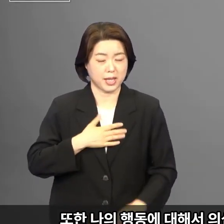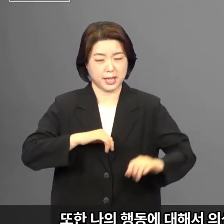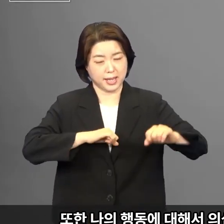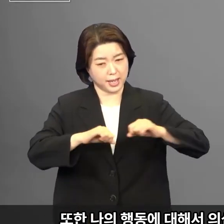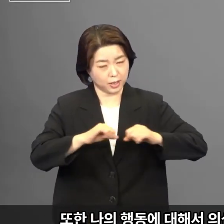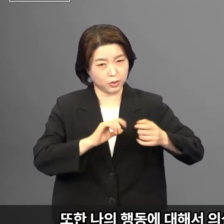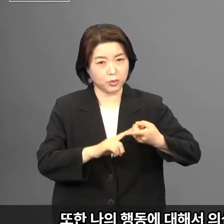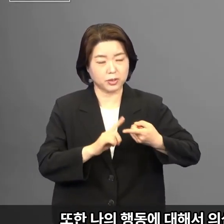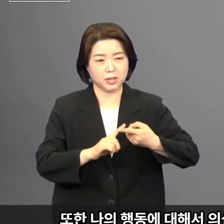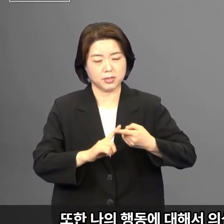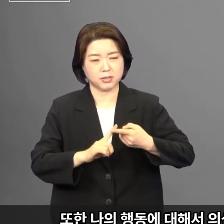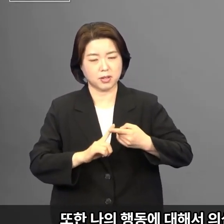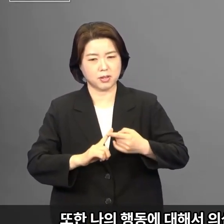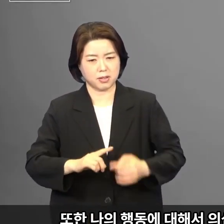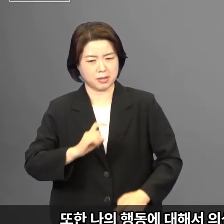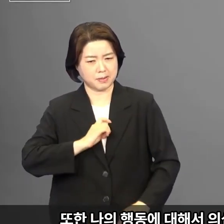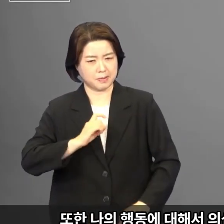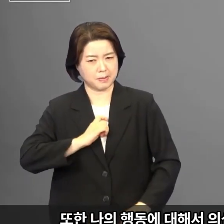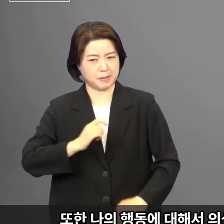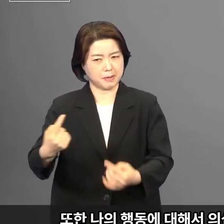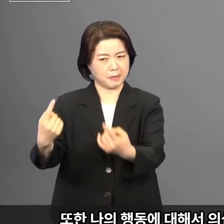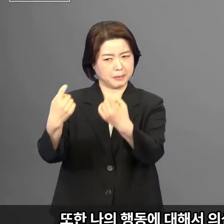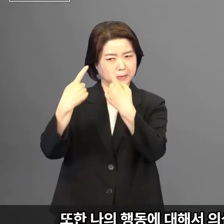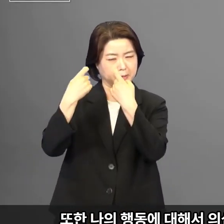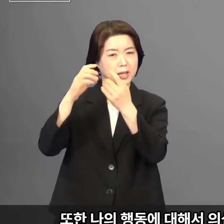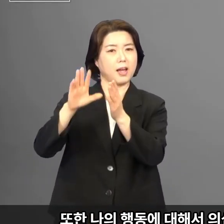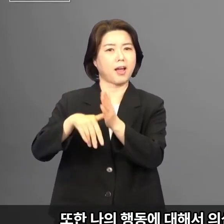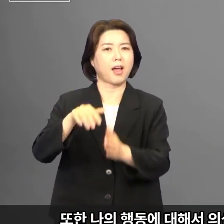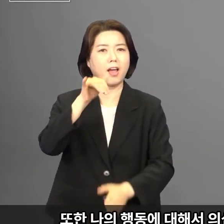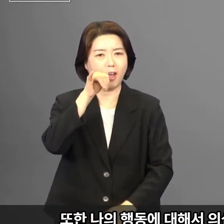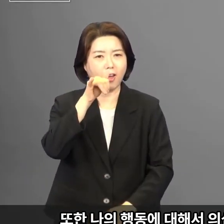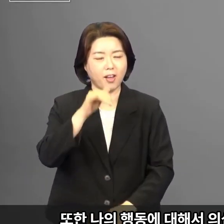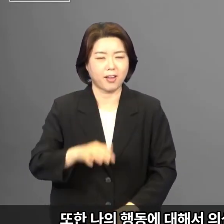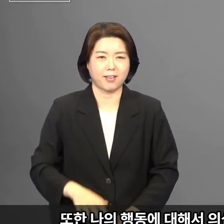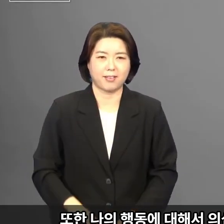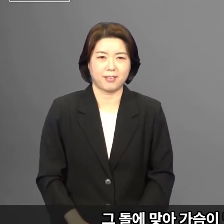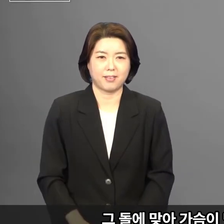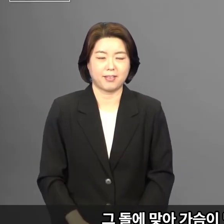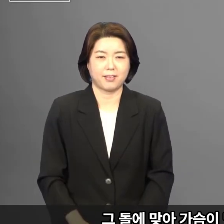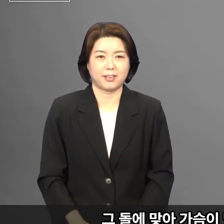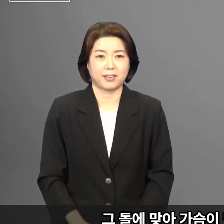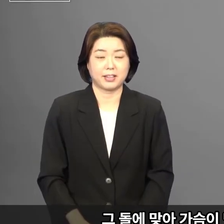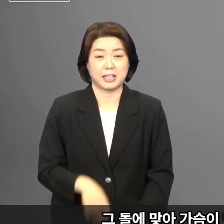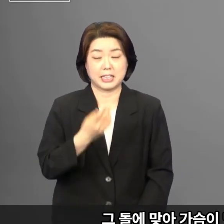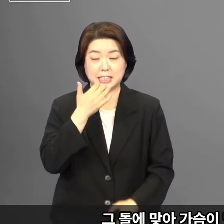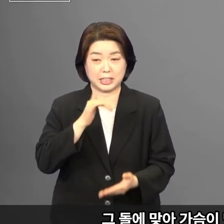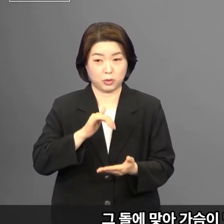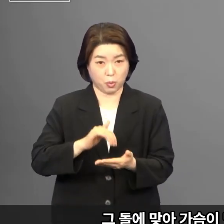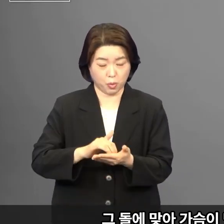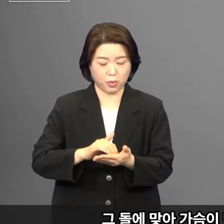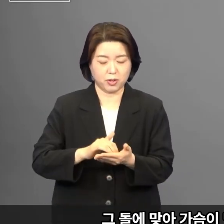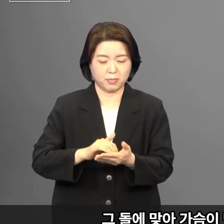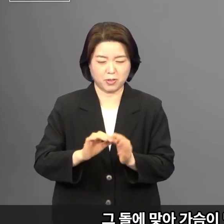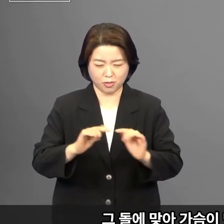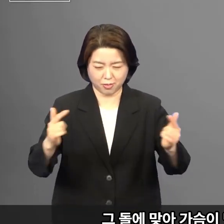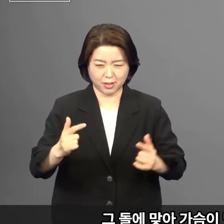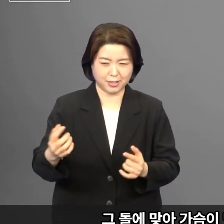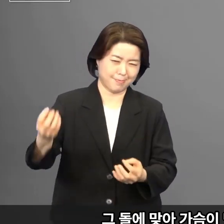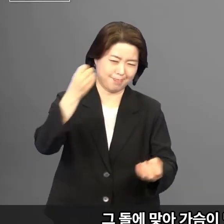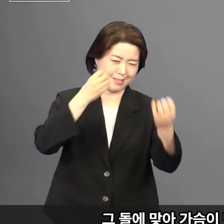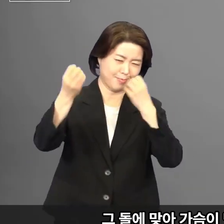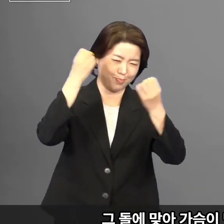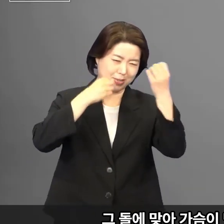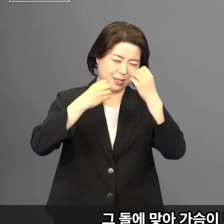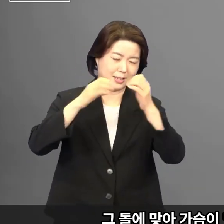행동에 대해서 의심하는 의심의 돌을 받을 때도 있죠. 그 돌에 맞아 가슴이 멍들 때